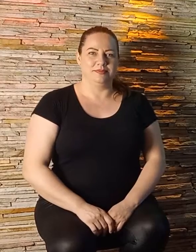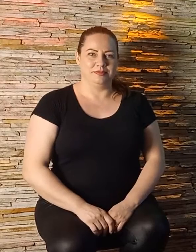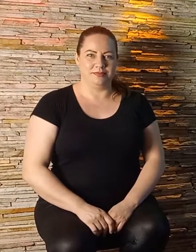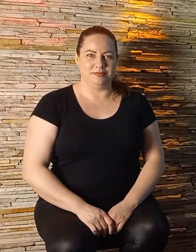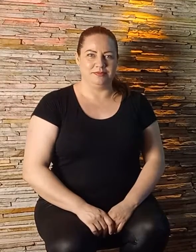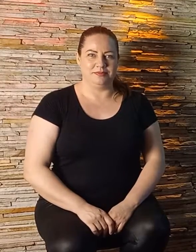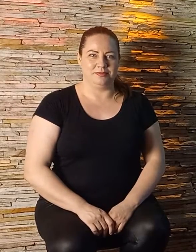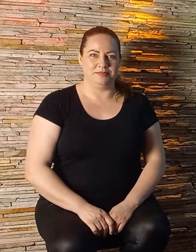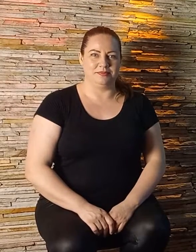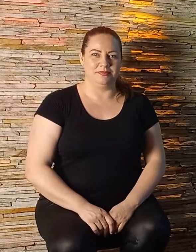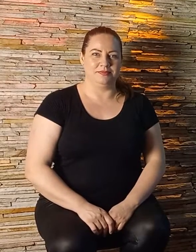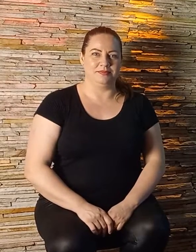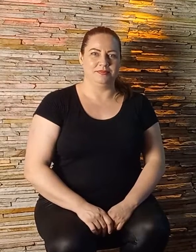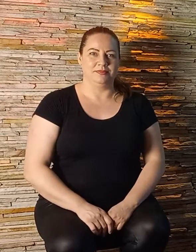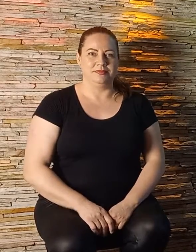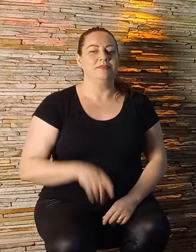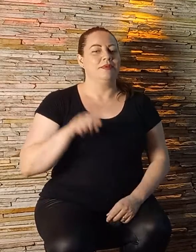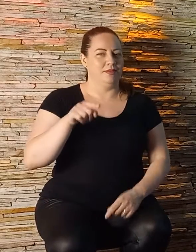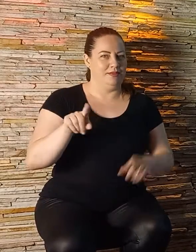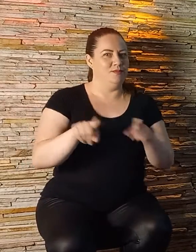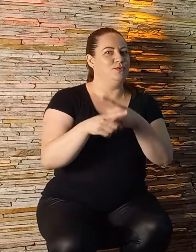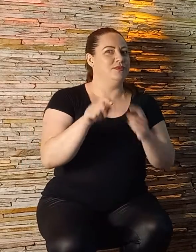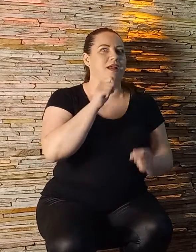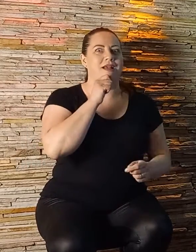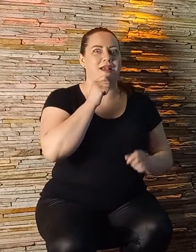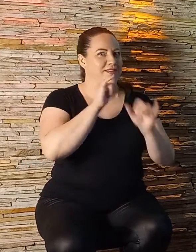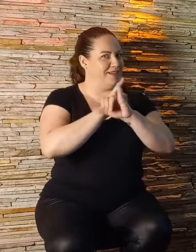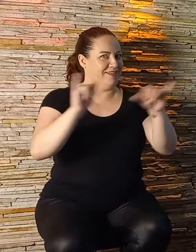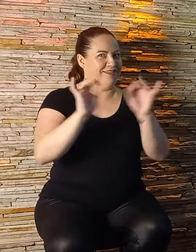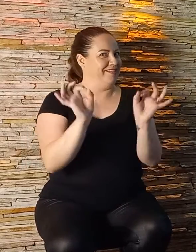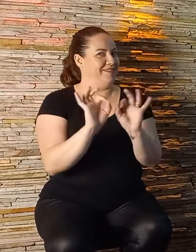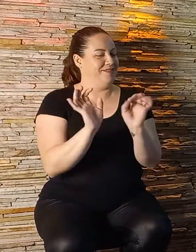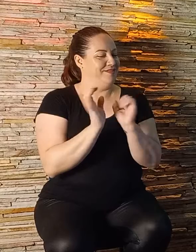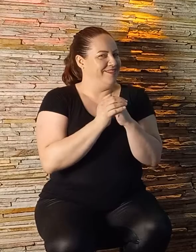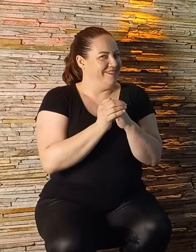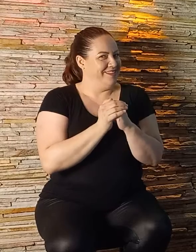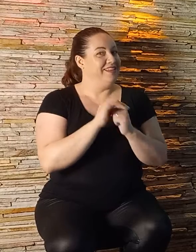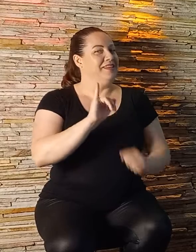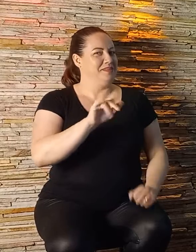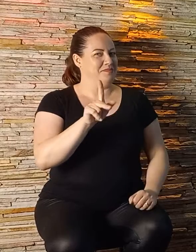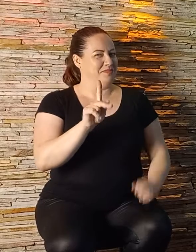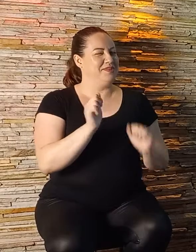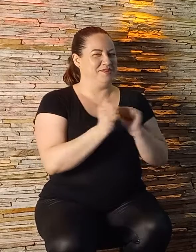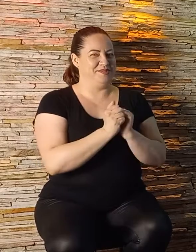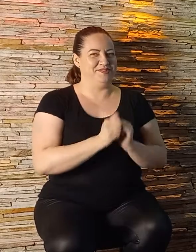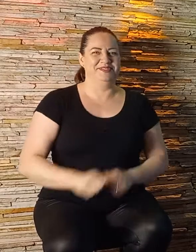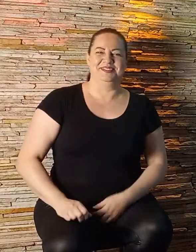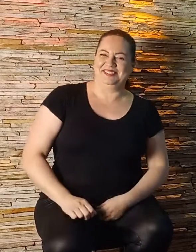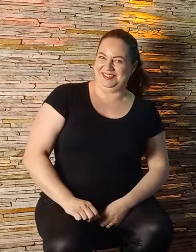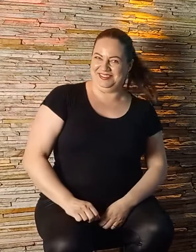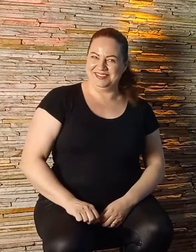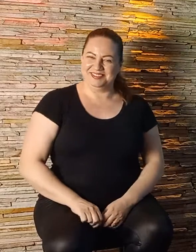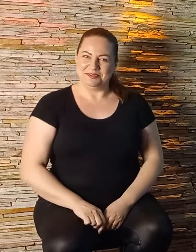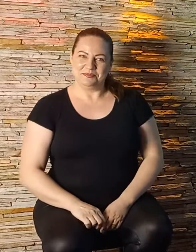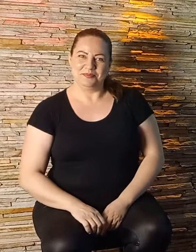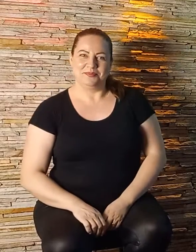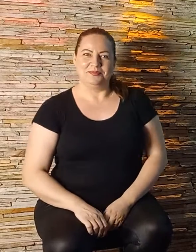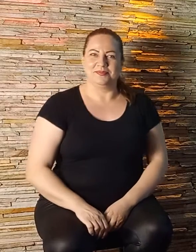e essa também não tá ainda na rua viu gente é só vai sair no meu pé é show boy